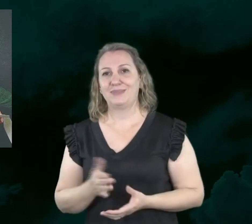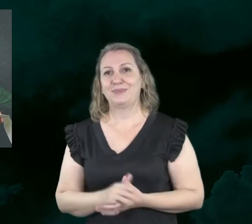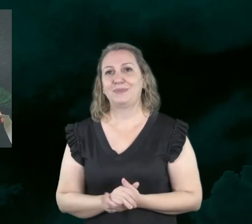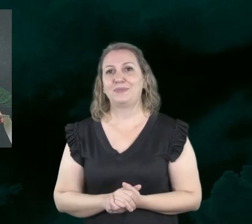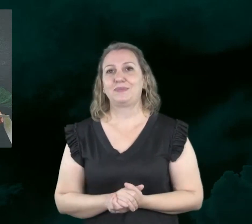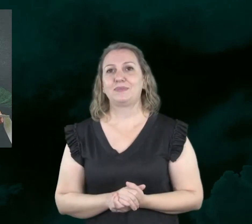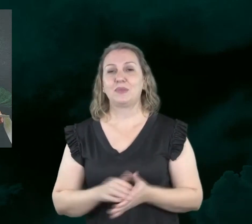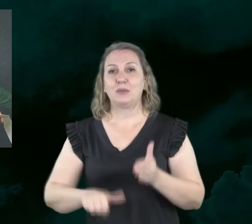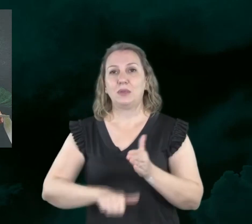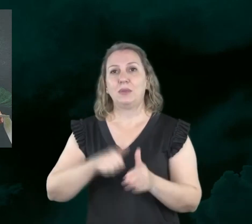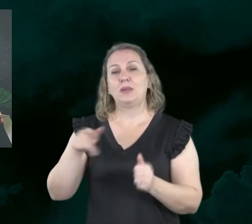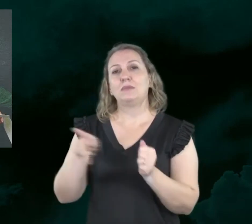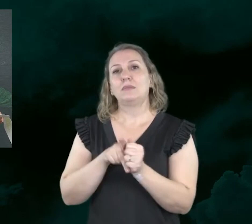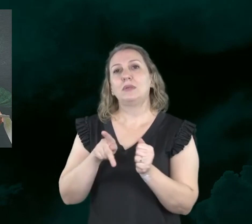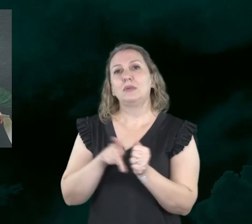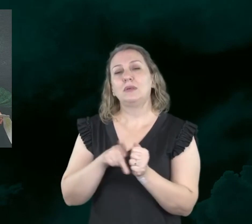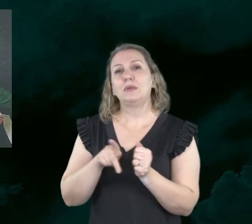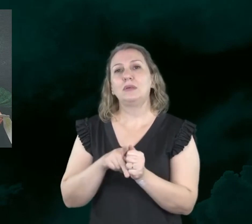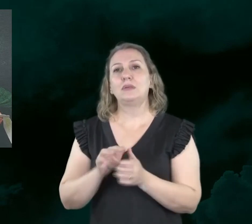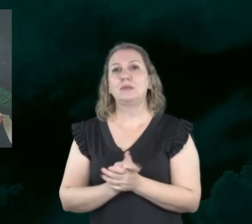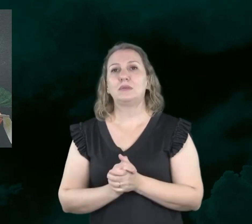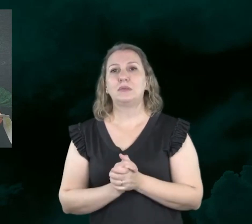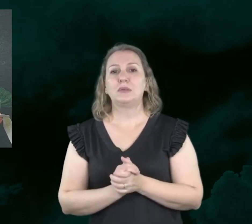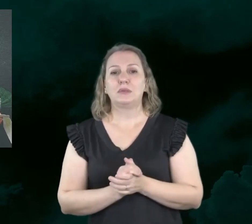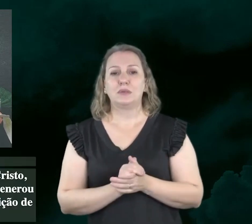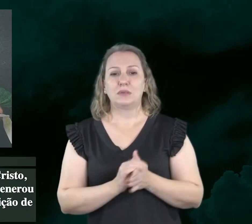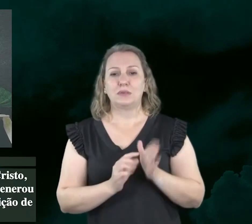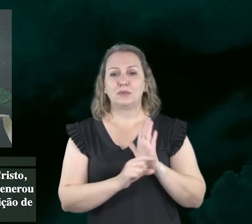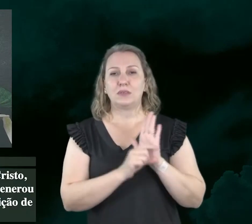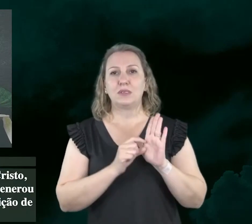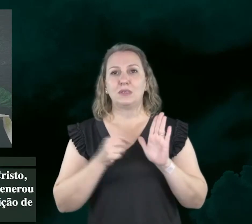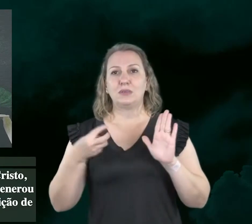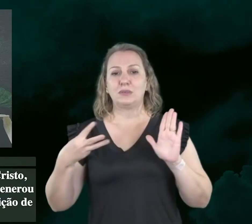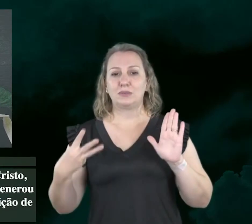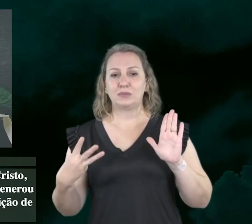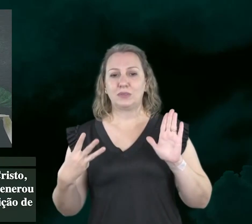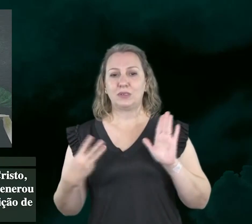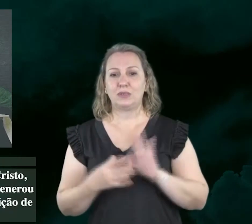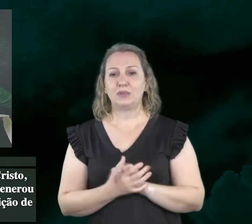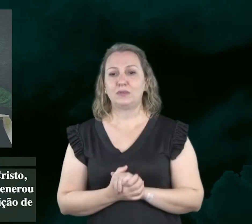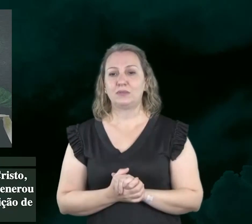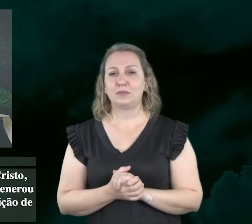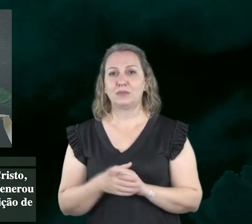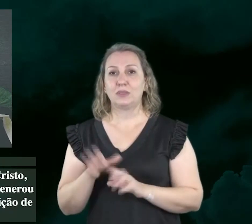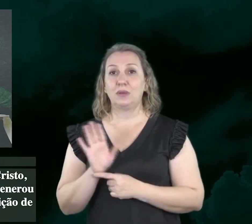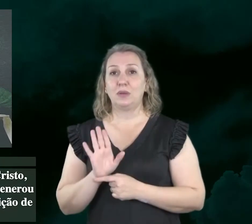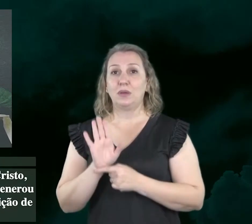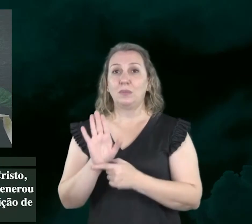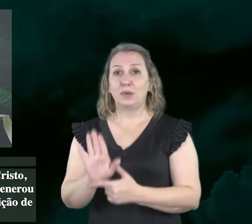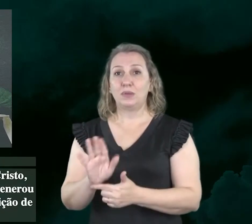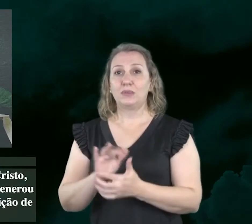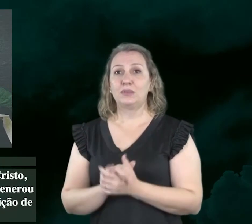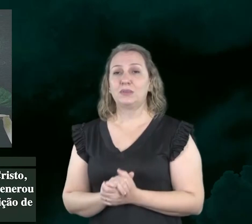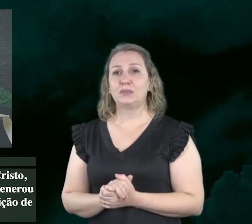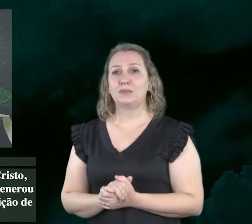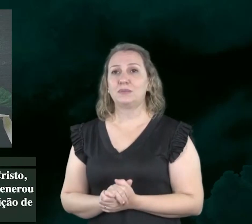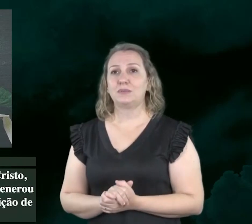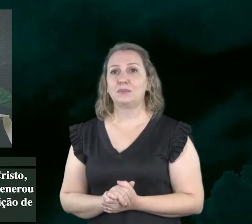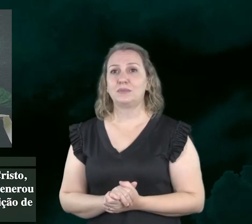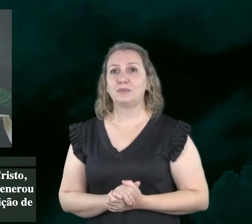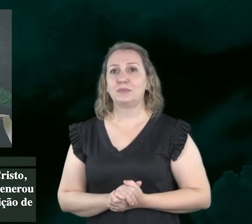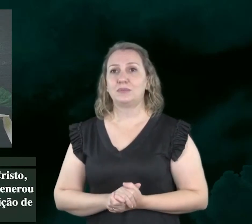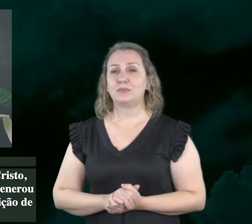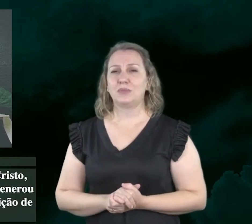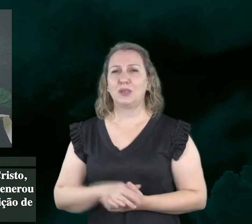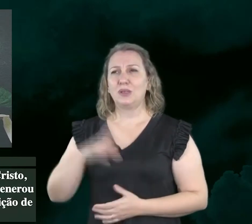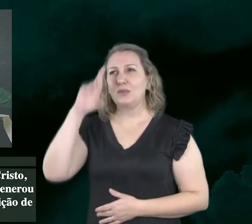versículo 3, bendito Deus e Pai de nosso Senhor Jesus Cristo, que segundo sua muita misericórdia, nos regenerou